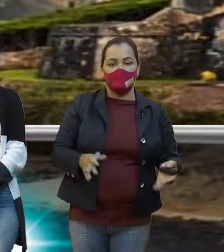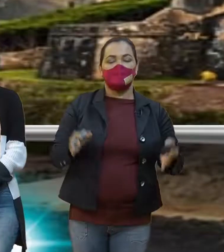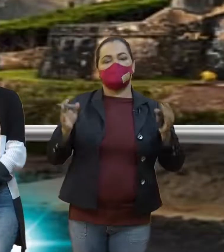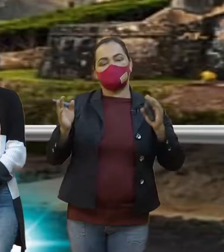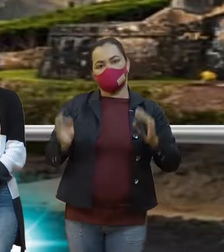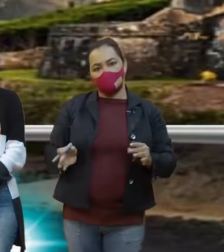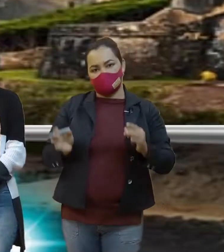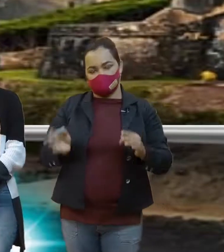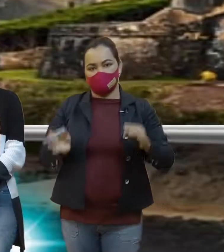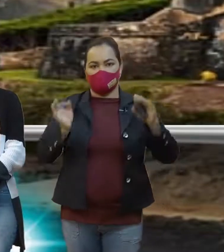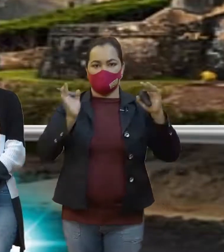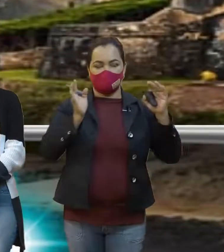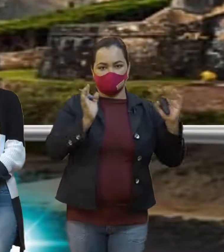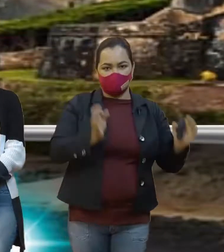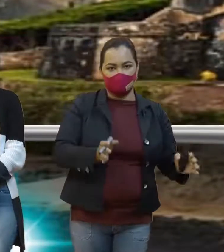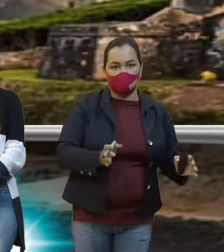país